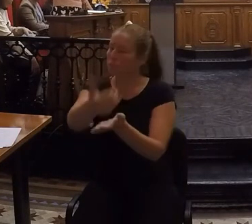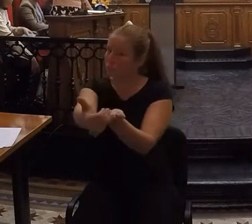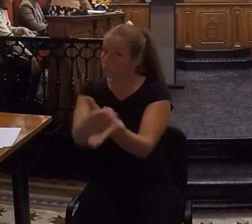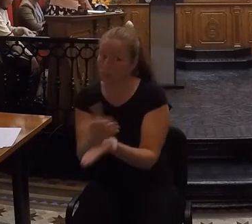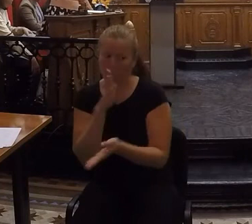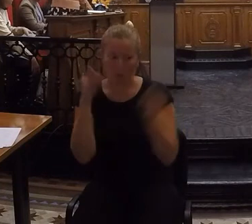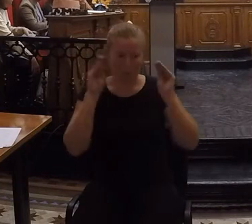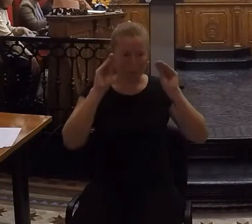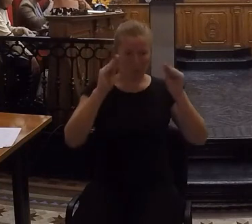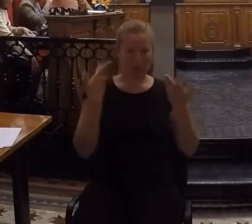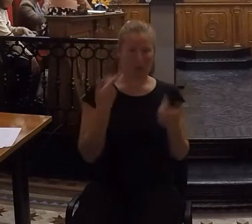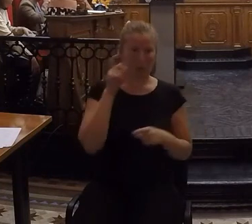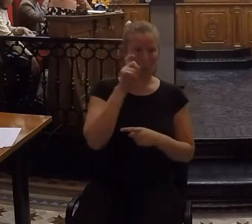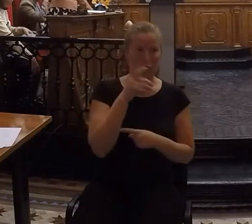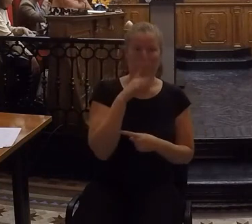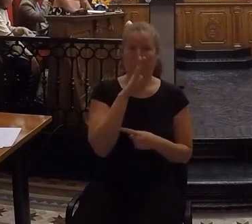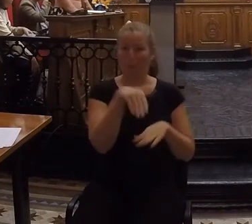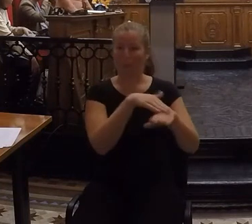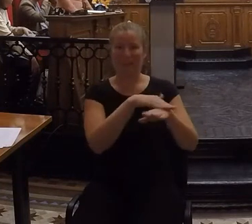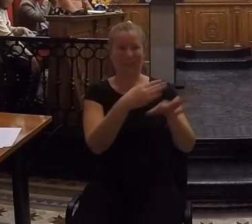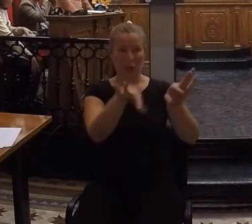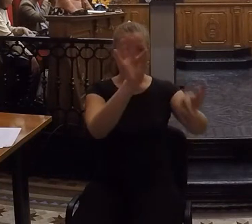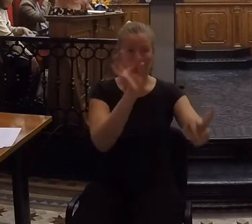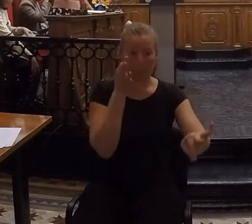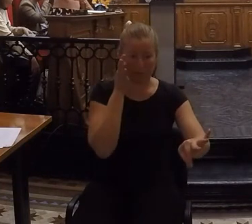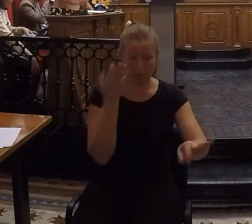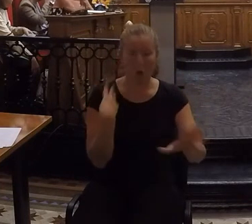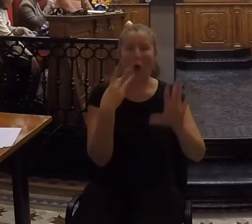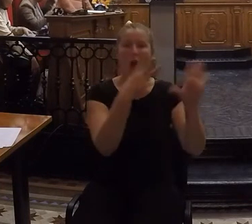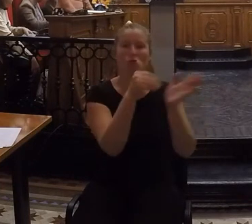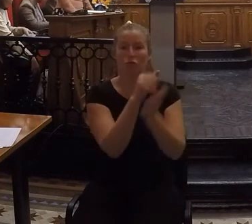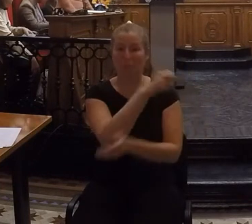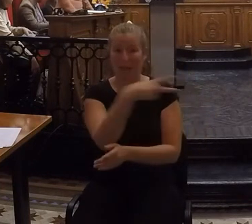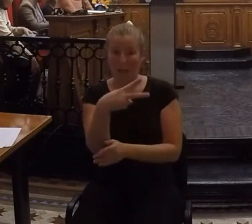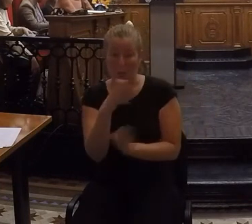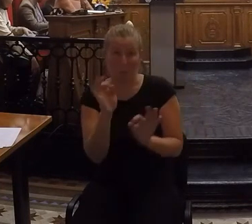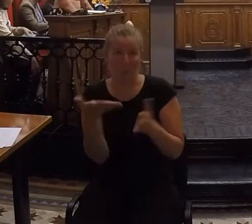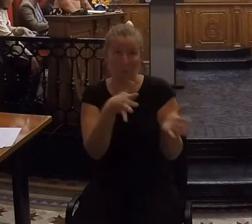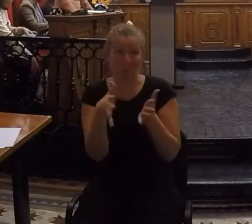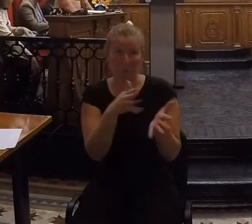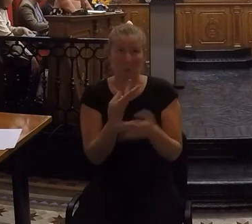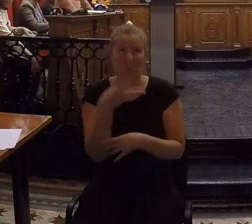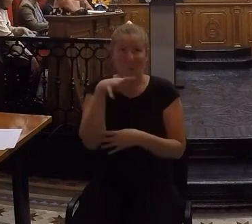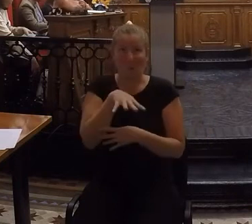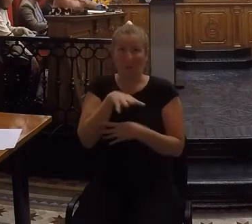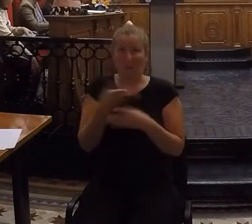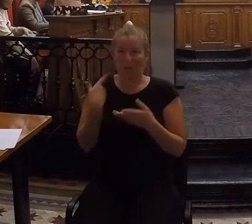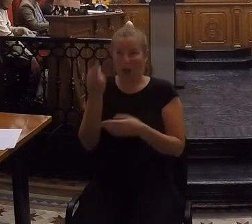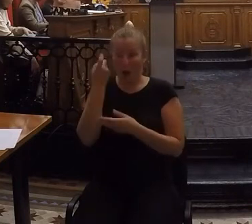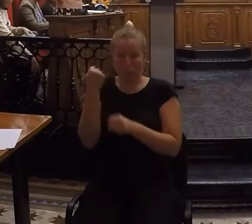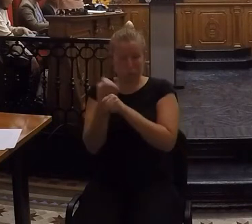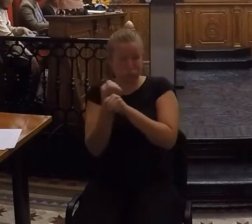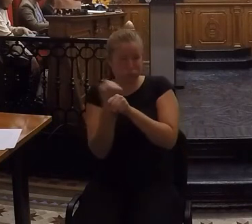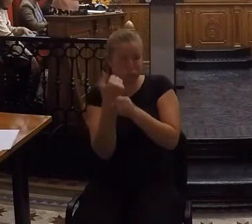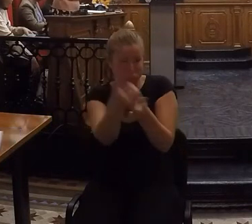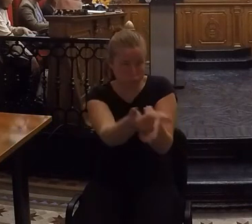son los que decide el Ministerio y que salían a más de 8.000 euros la formación de 4 meses de los alumnos, pues ya me imagino, ni un